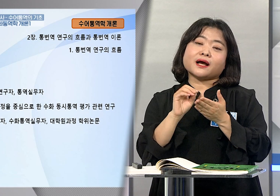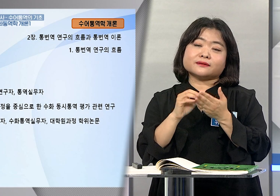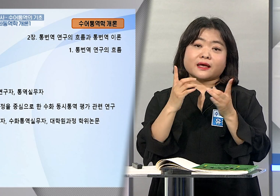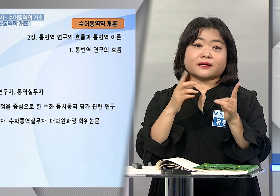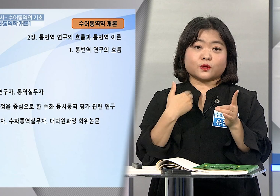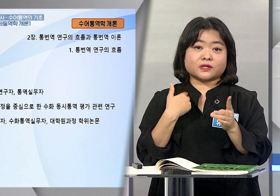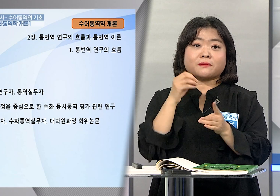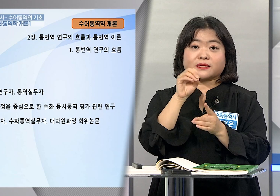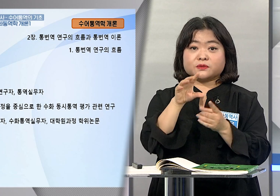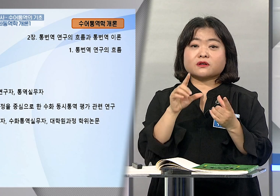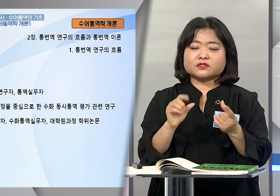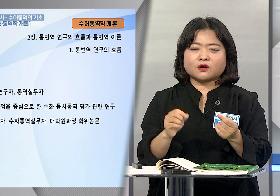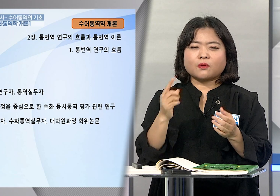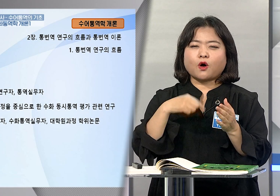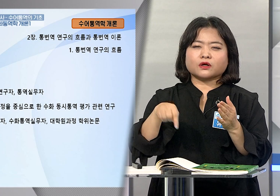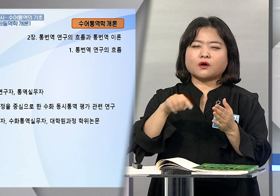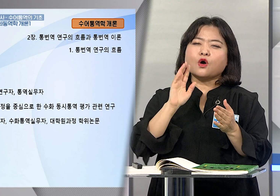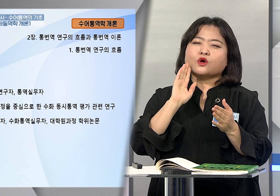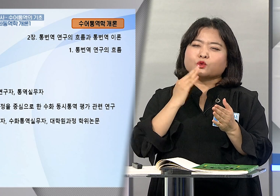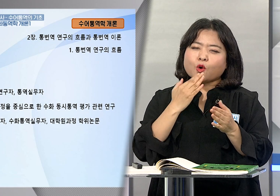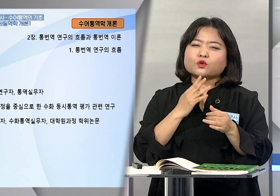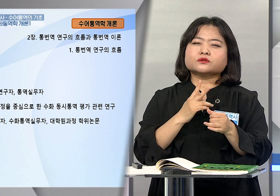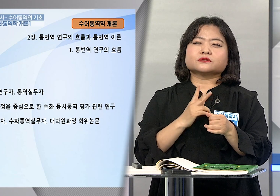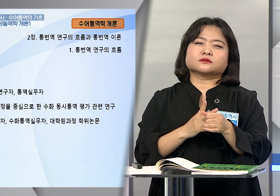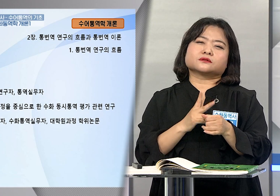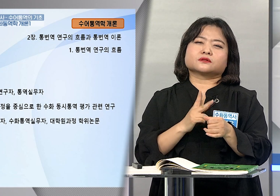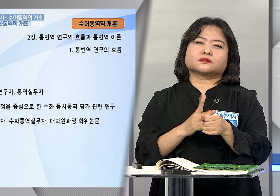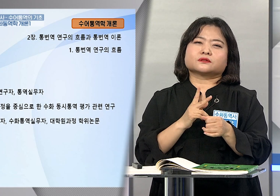농인들이 입학하는 대학이라고 제가 말씀드린 것처럼 거기